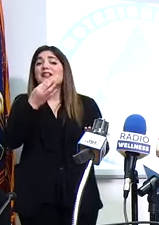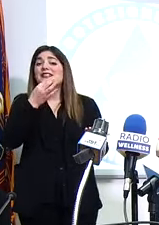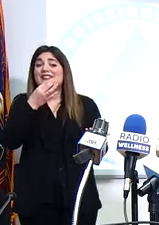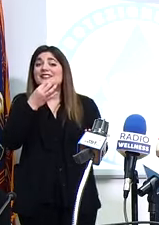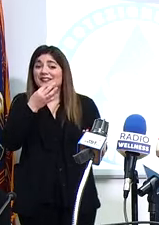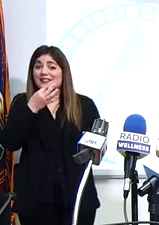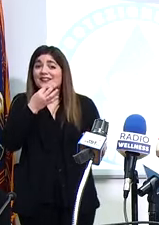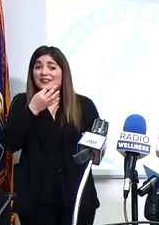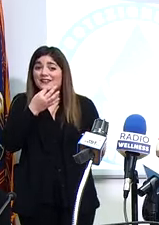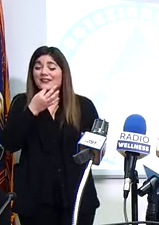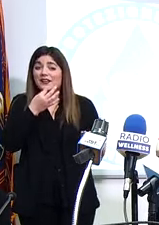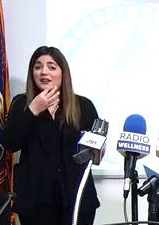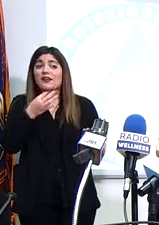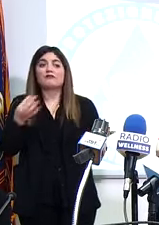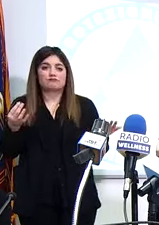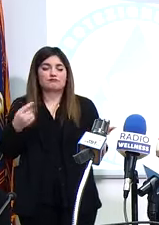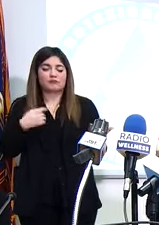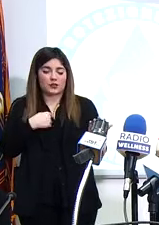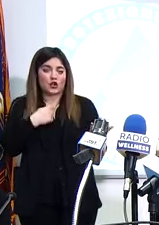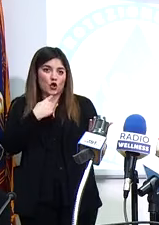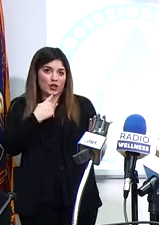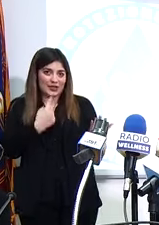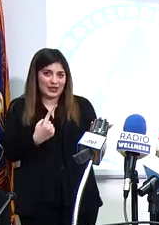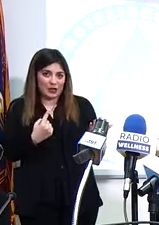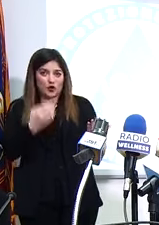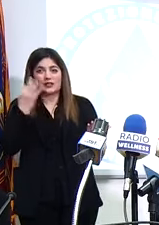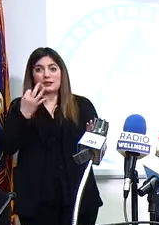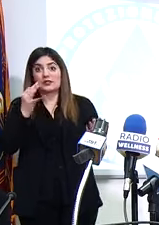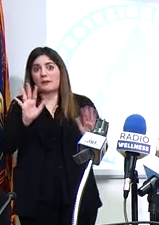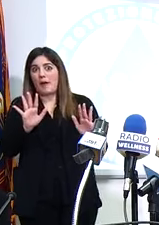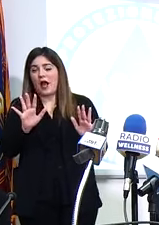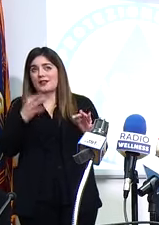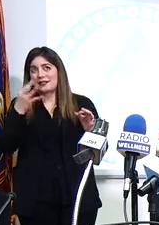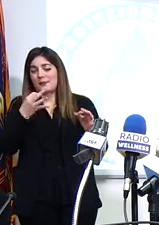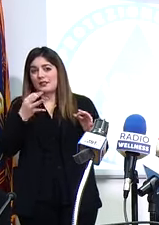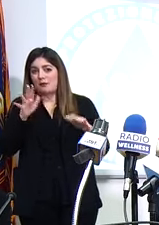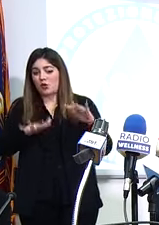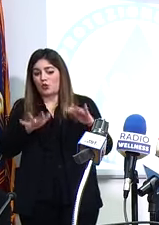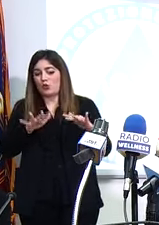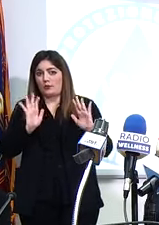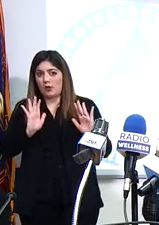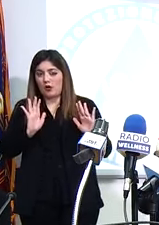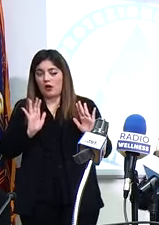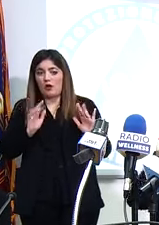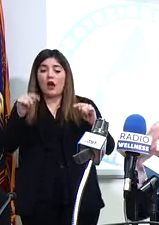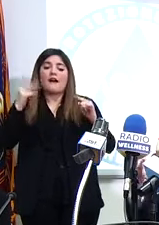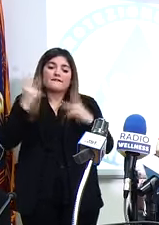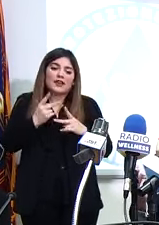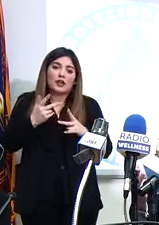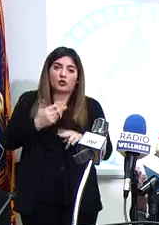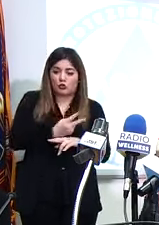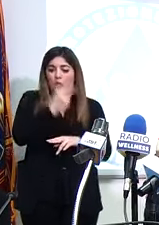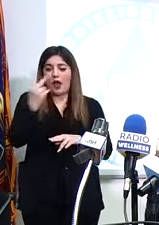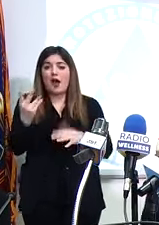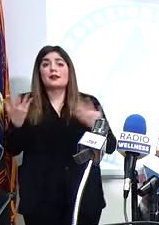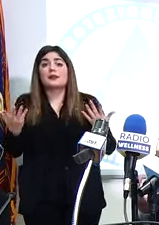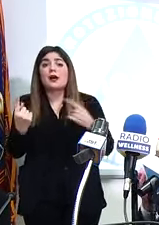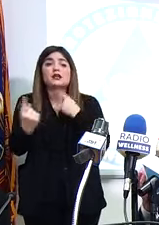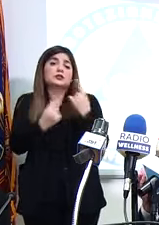ecco perché dico e mi riservo sempre, c'è un punto di domanda, perché le condizioni cambiano, quindi qua siamo in tantissimi e